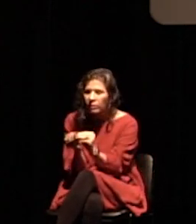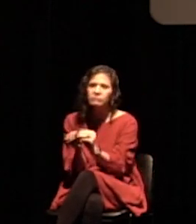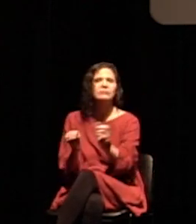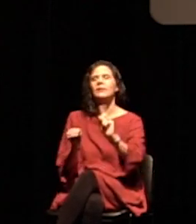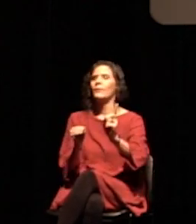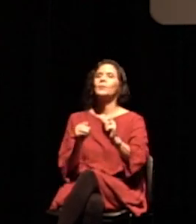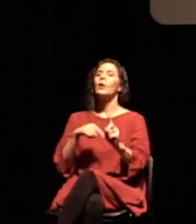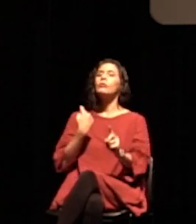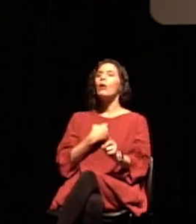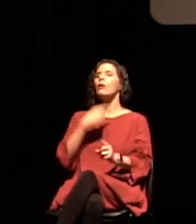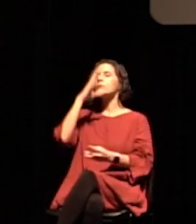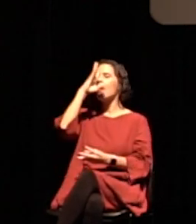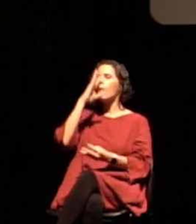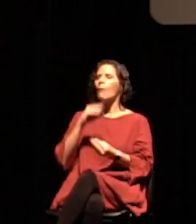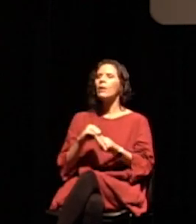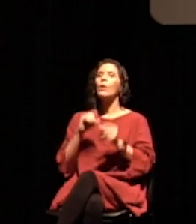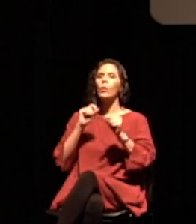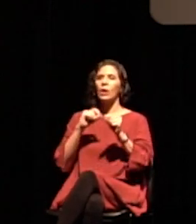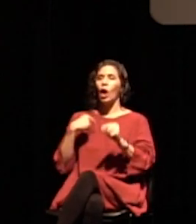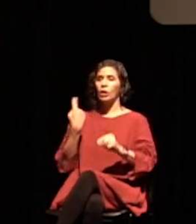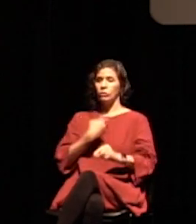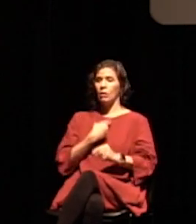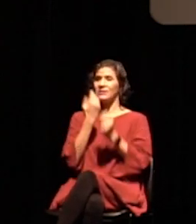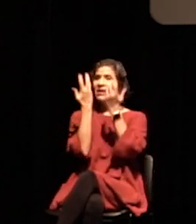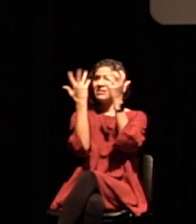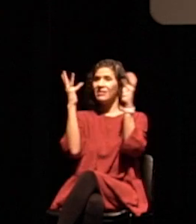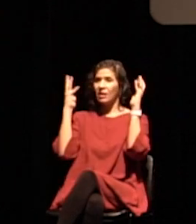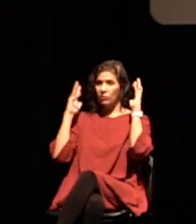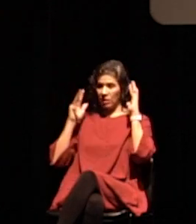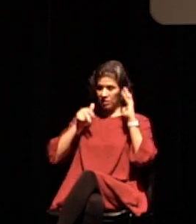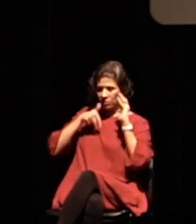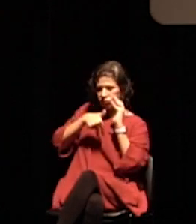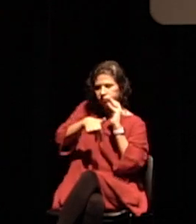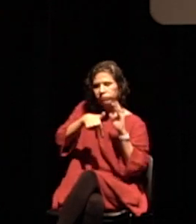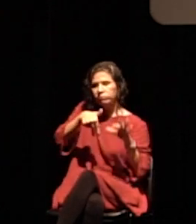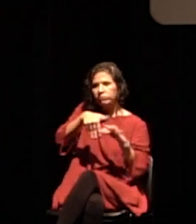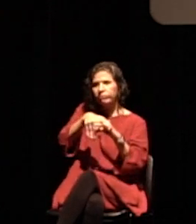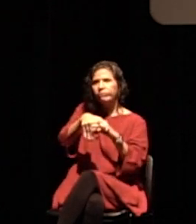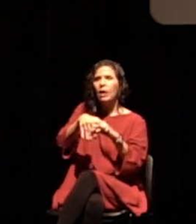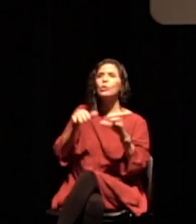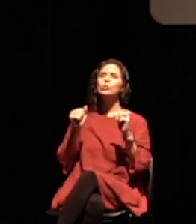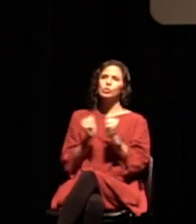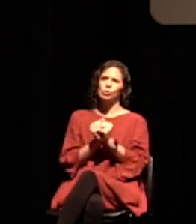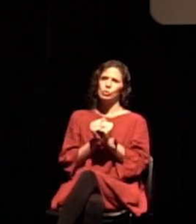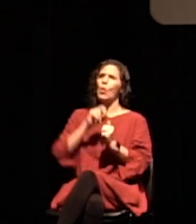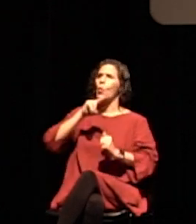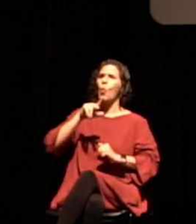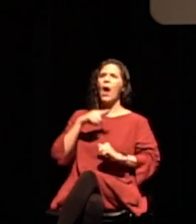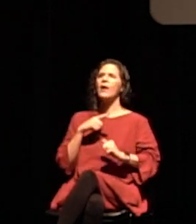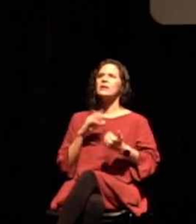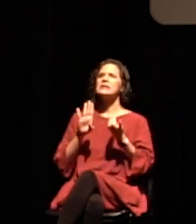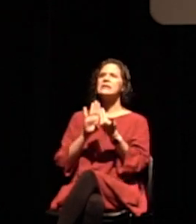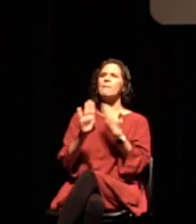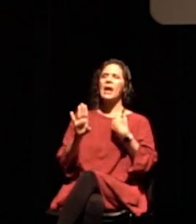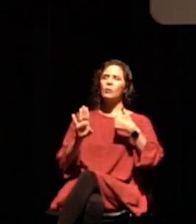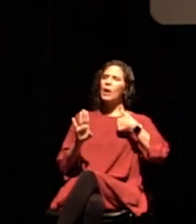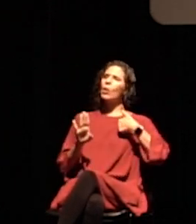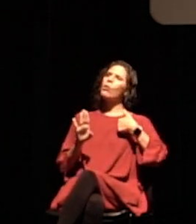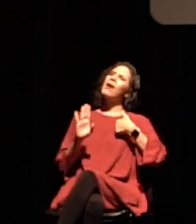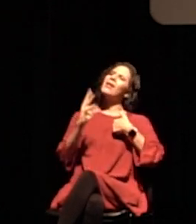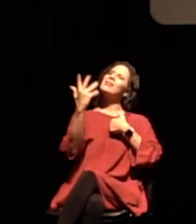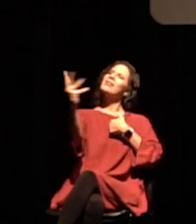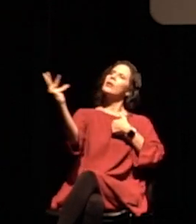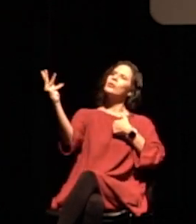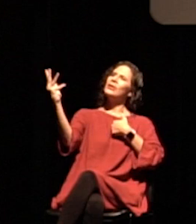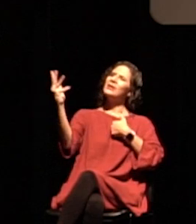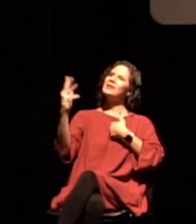somos natureza, que não há cisão entre nós e a natureza, que não tem como aqui estar e olhar a natureza do lado de